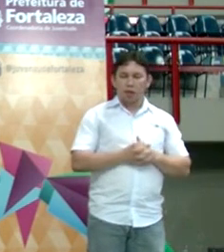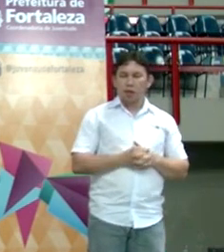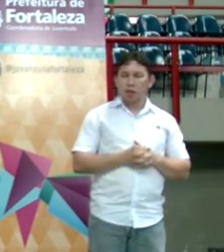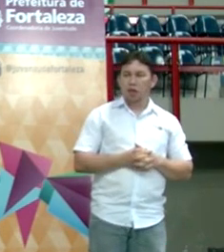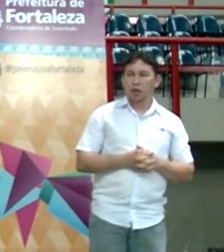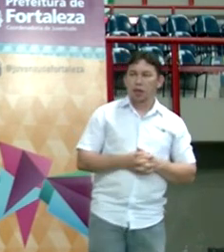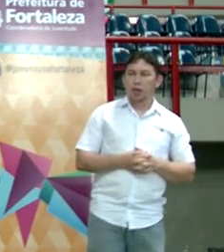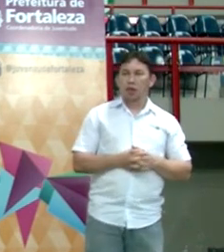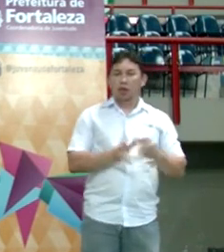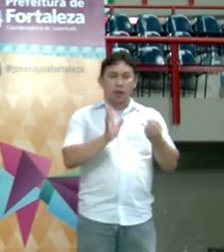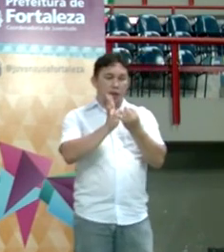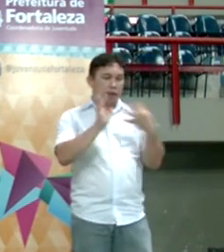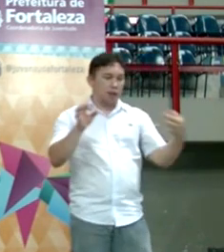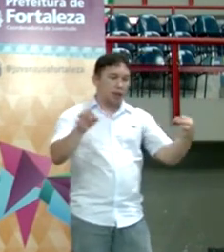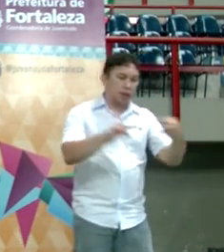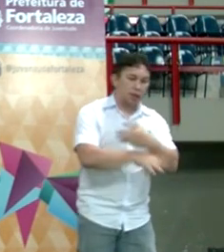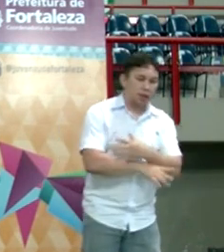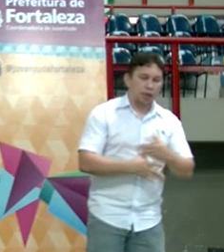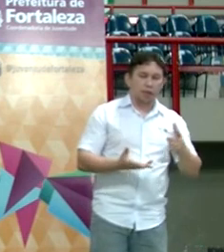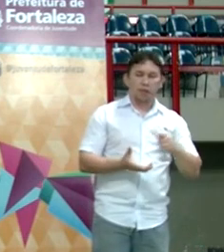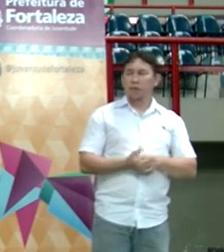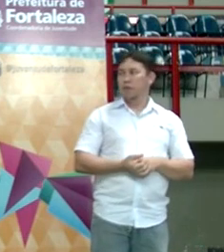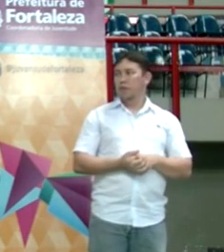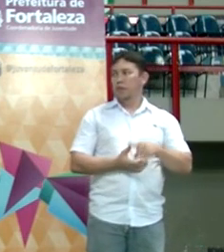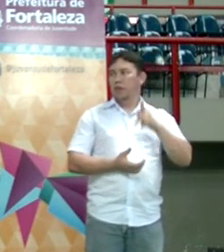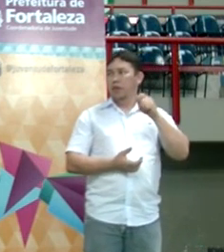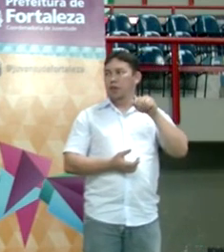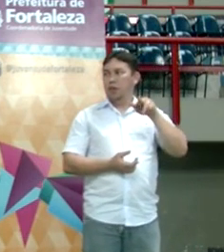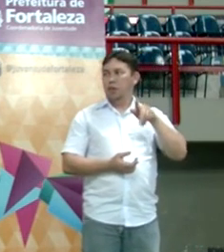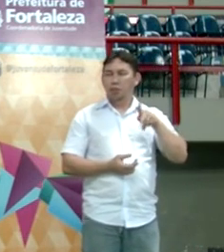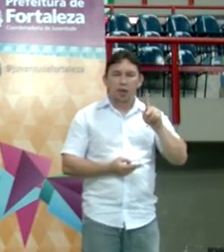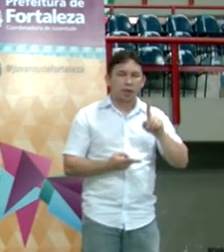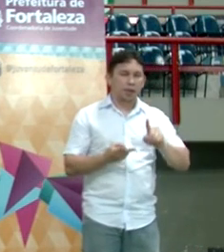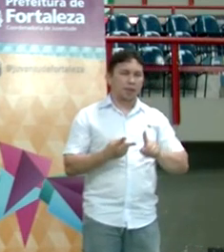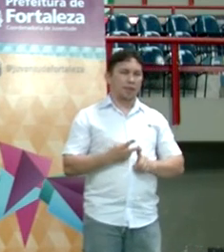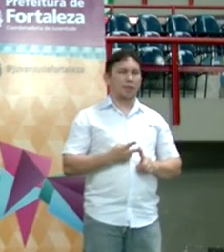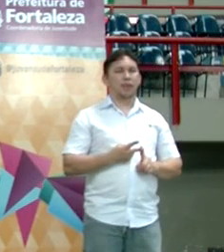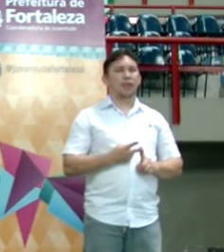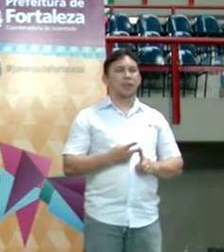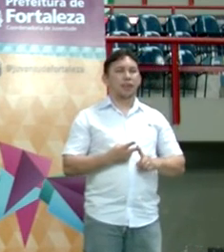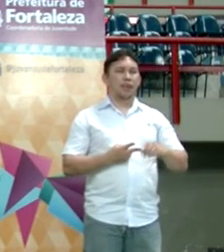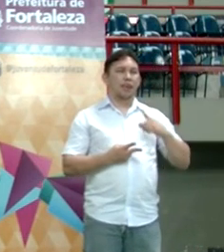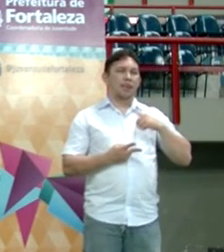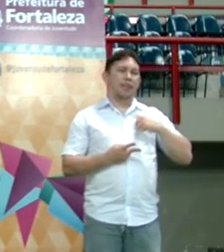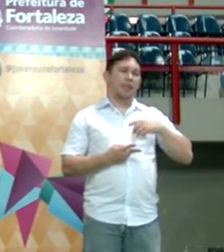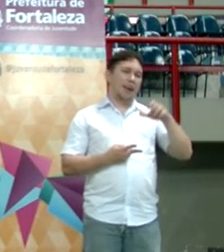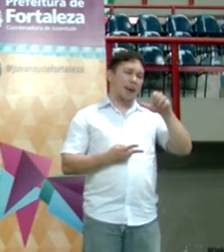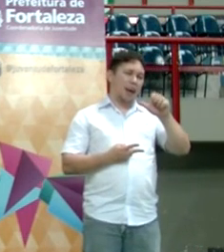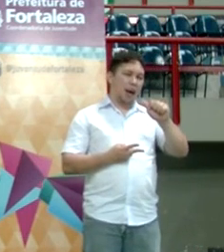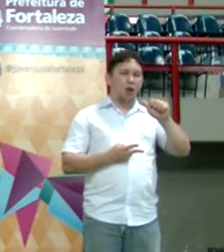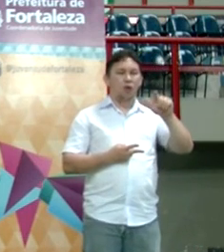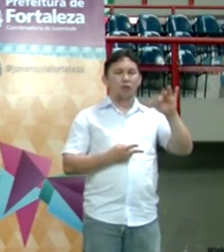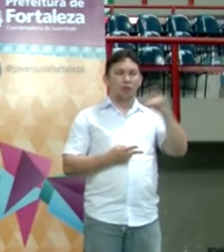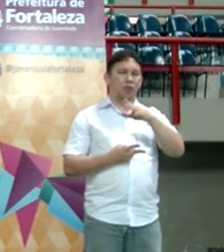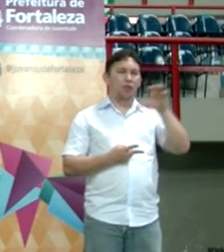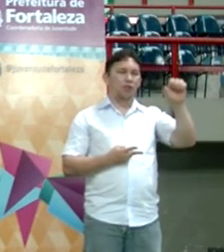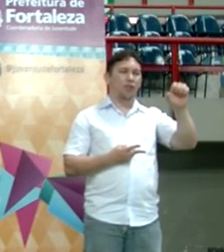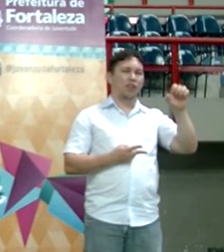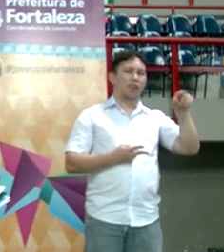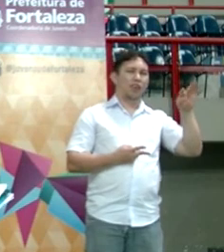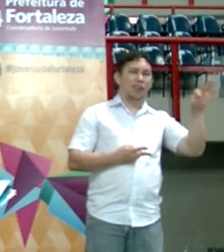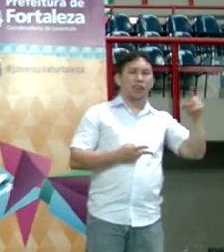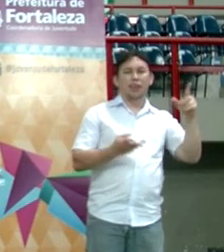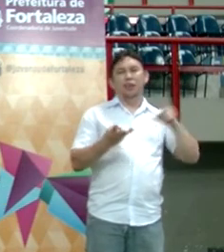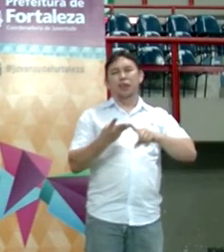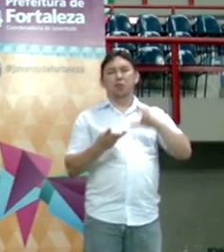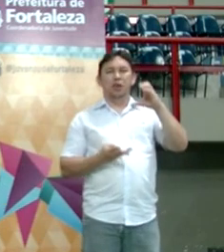Assista a série que já acabou, tipo Punk, A Levada da Breca, Alf, o ET Teimoso, só lançamento,